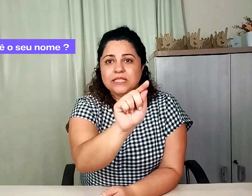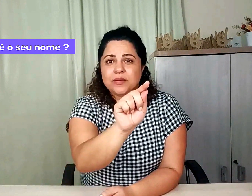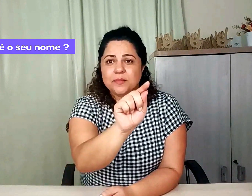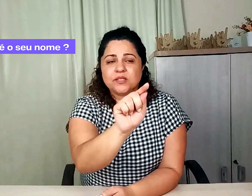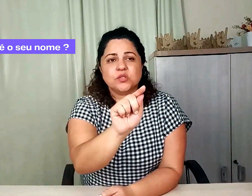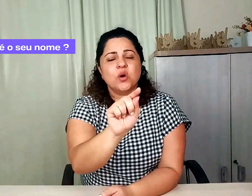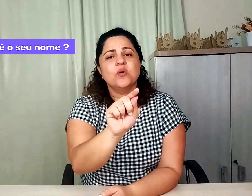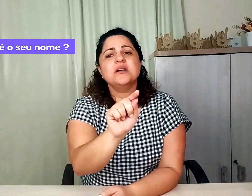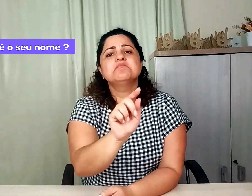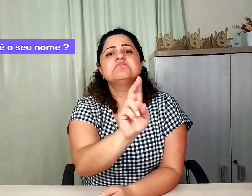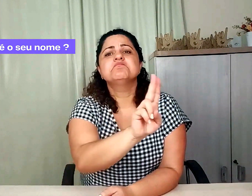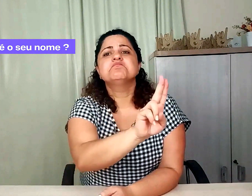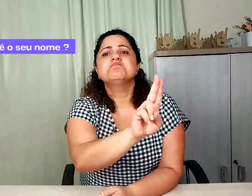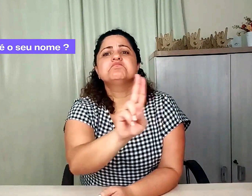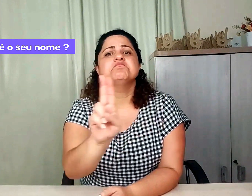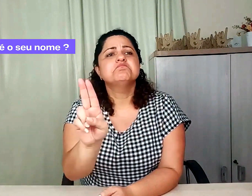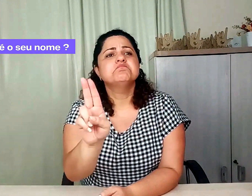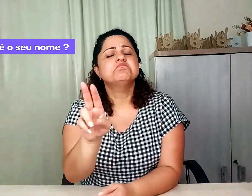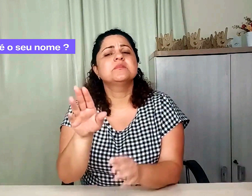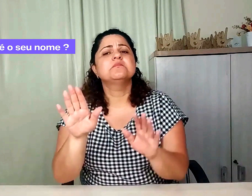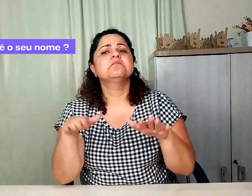aponta para a pessoa.